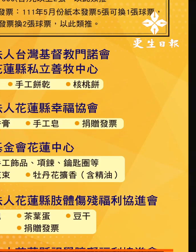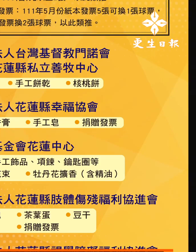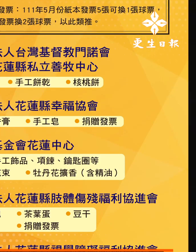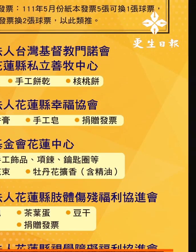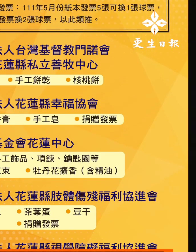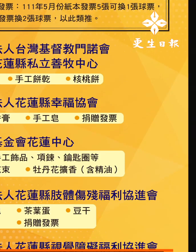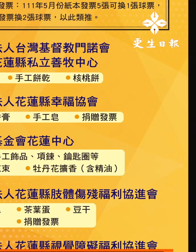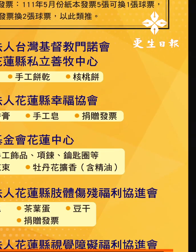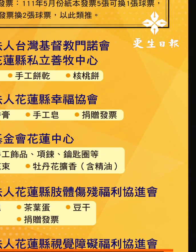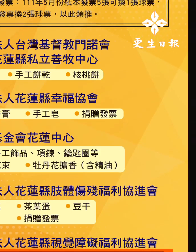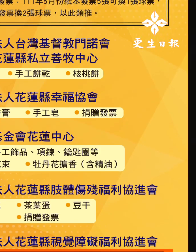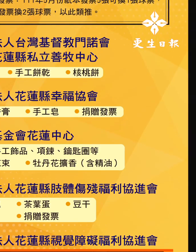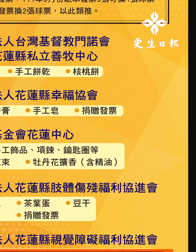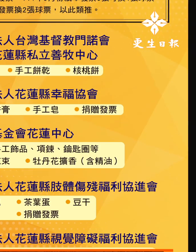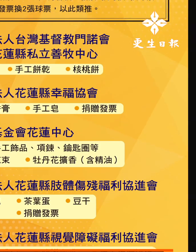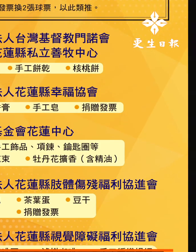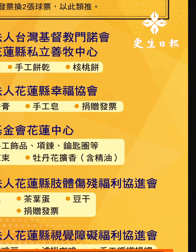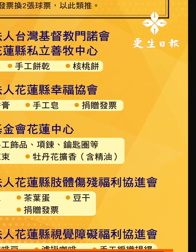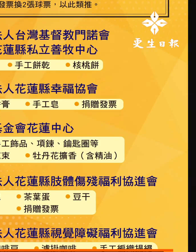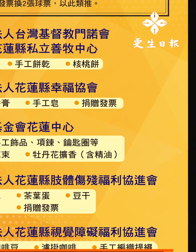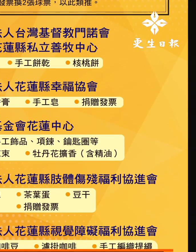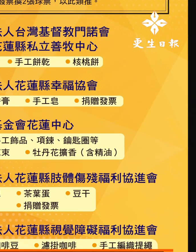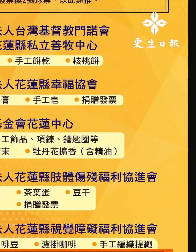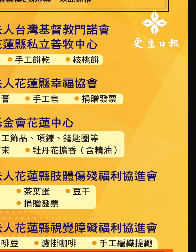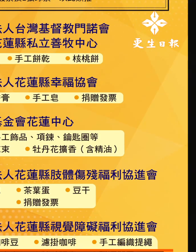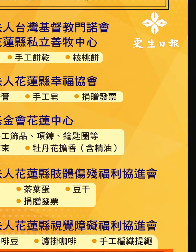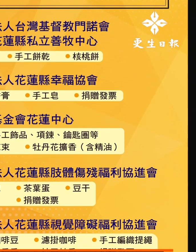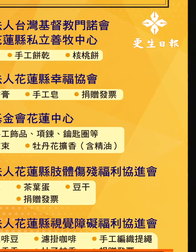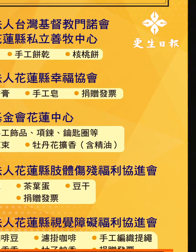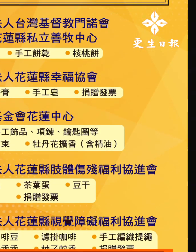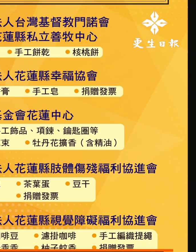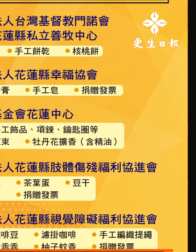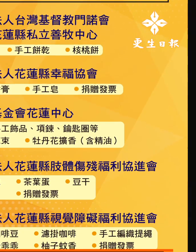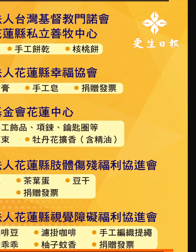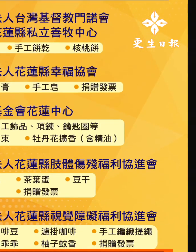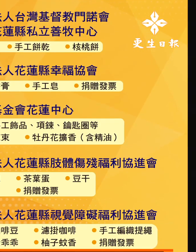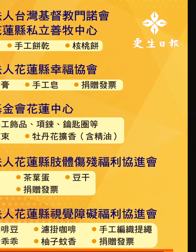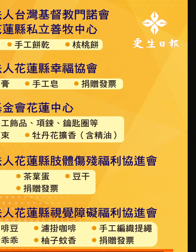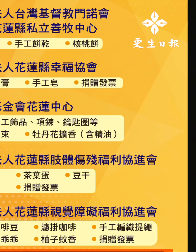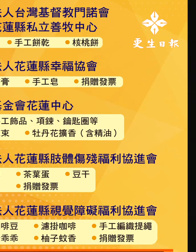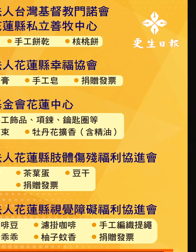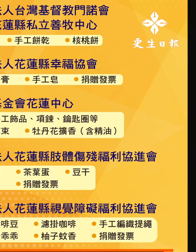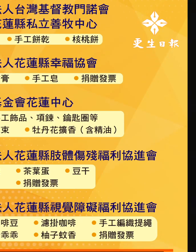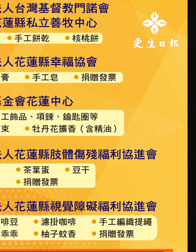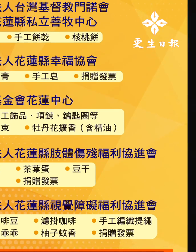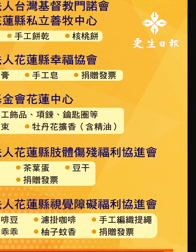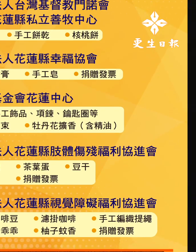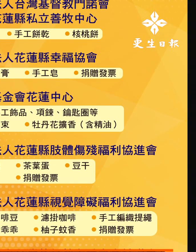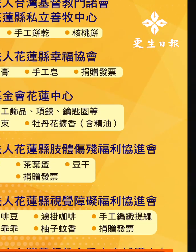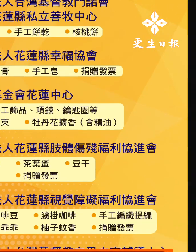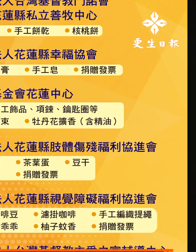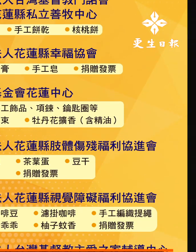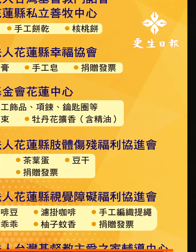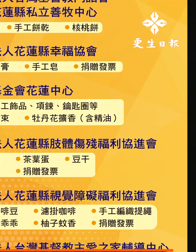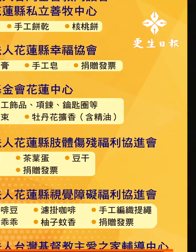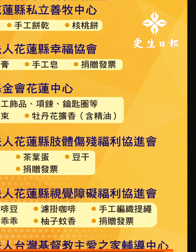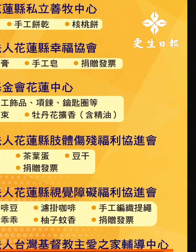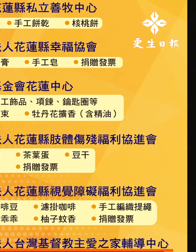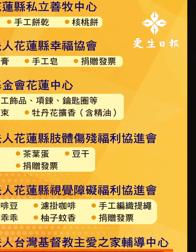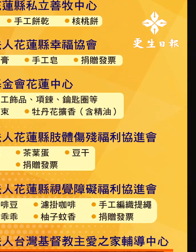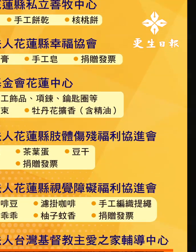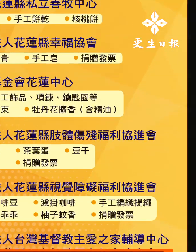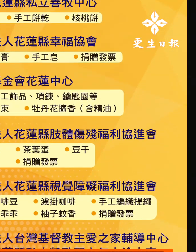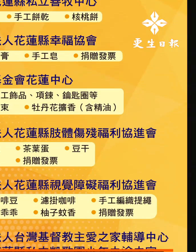送球票拉他们一把，给他们一些关心。我想在疫情的期间，尤其是在这段期间，很多的机构其